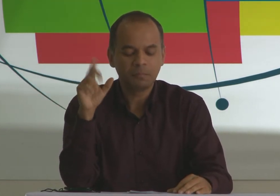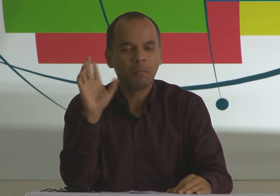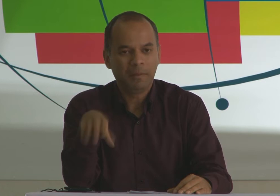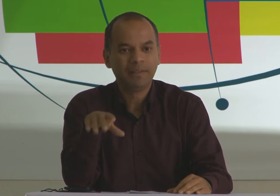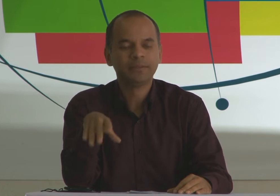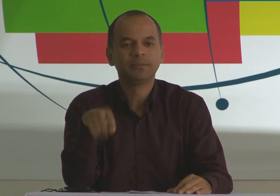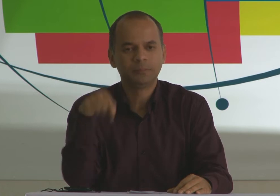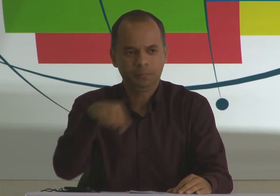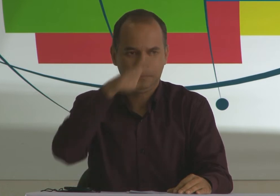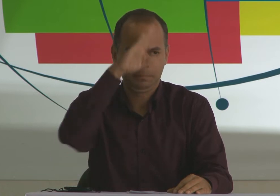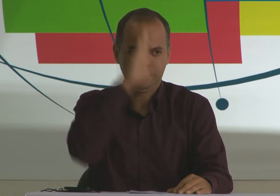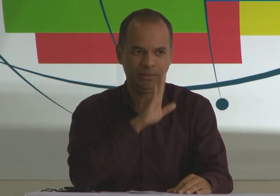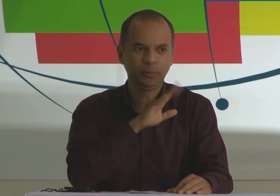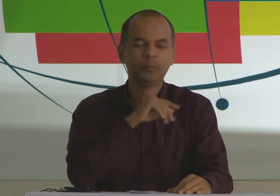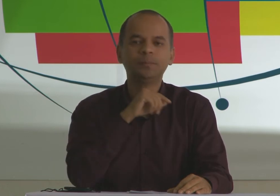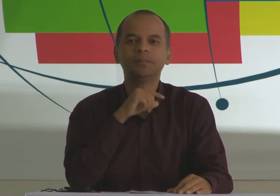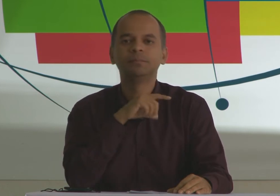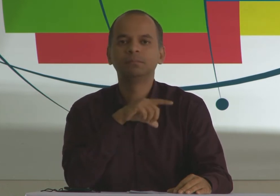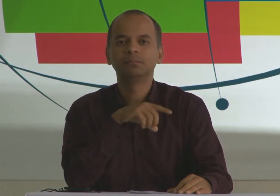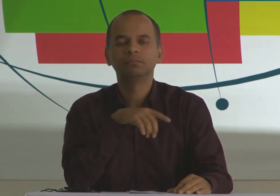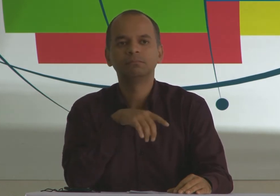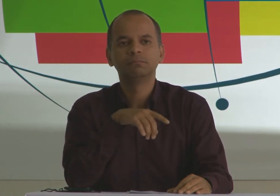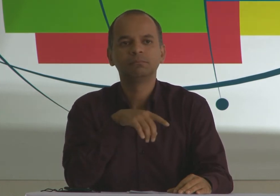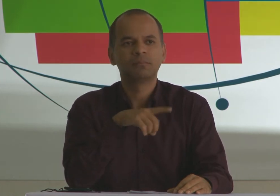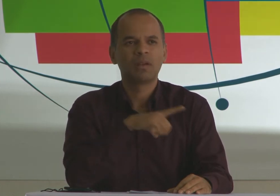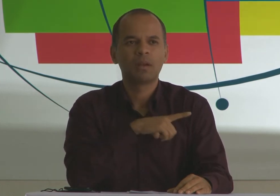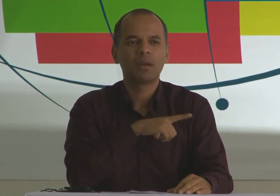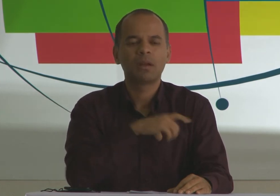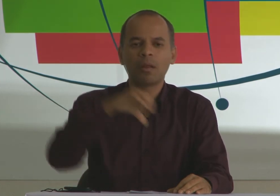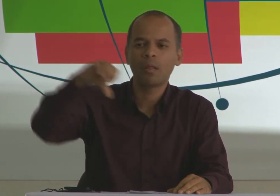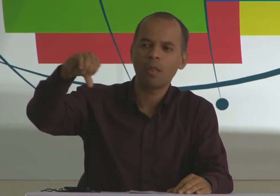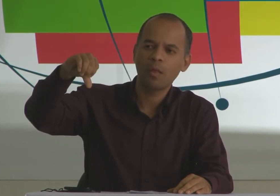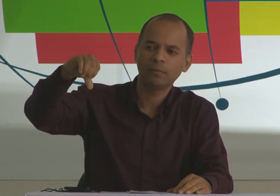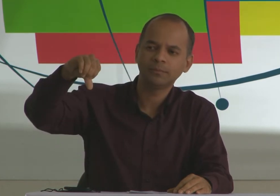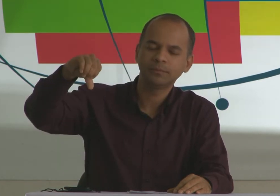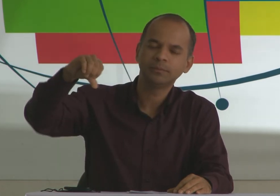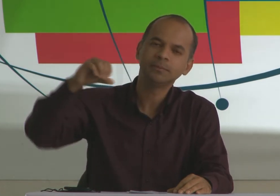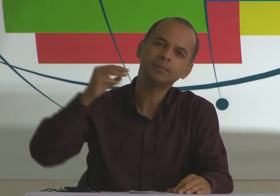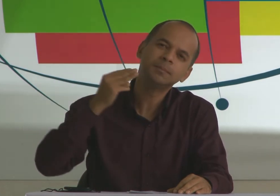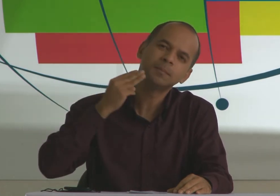nasci saudável e estou aqui hoje com vocês. Apenas surda.